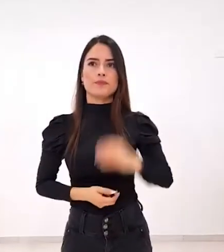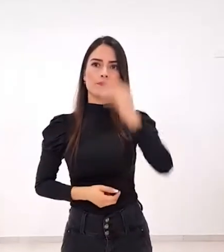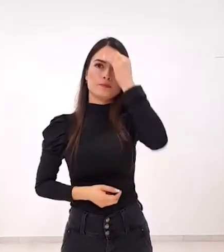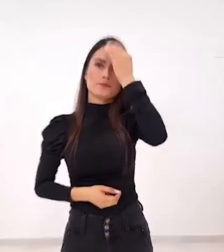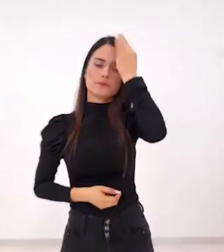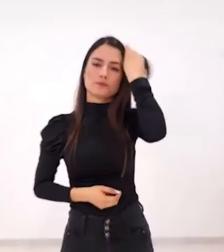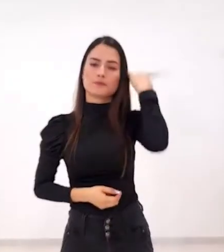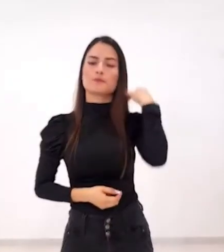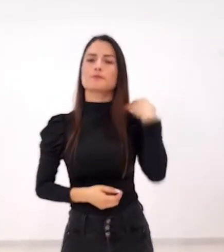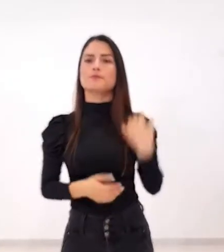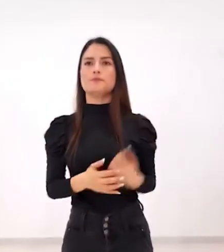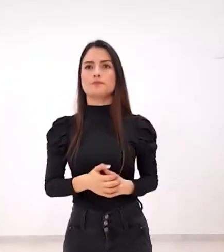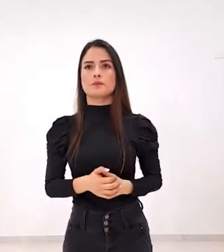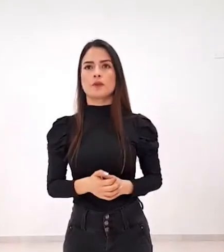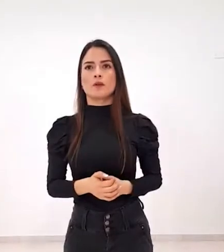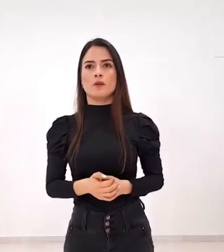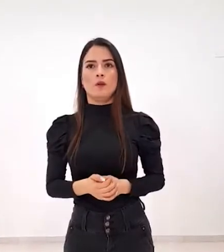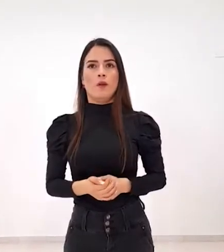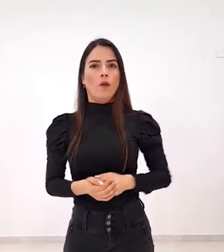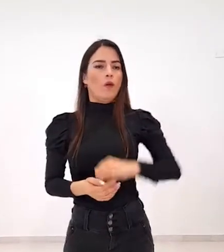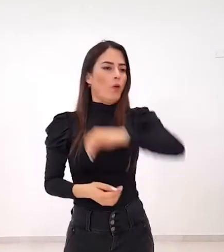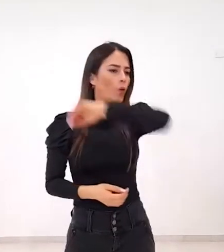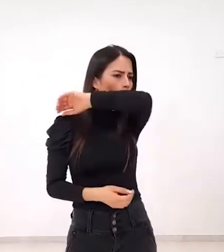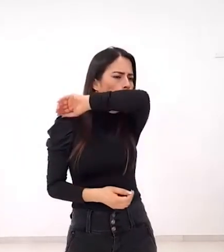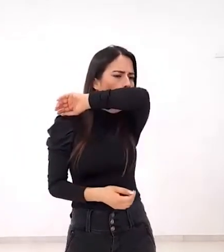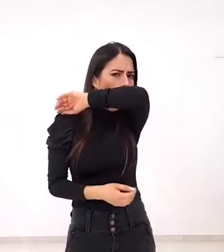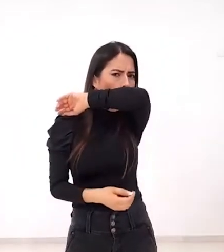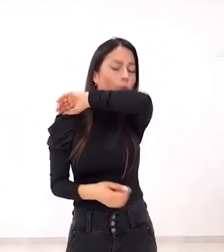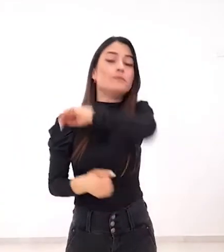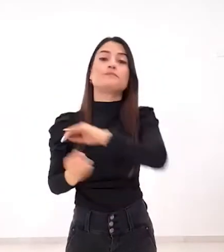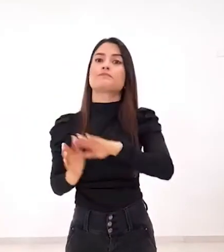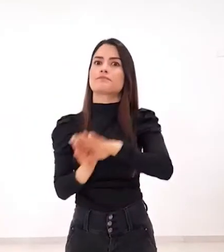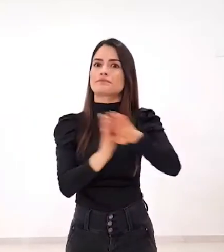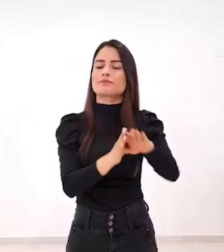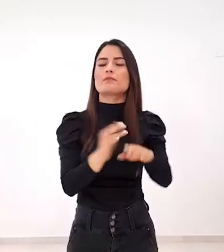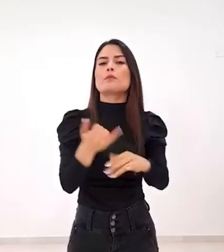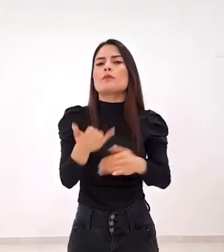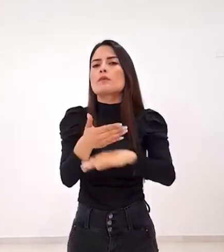según el otro vamos a realizar